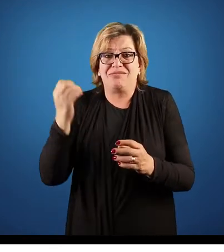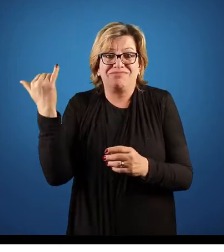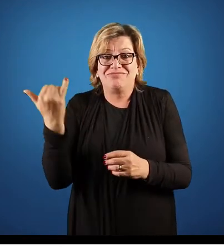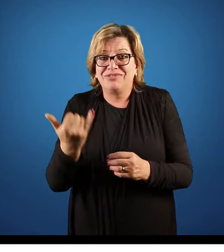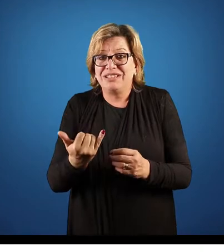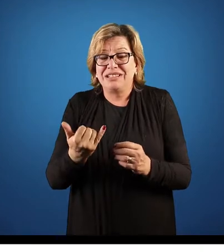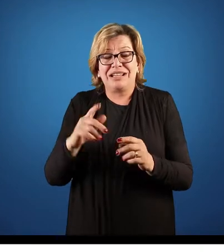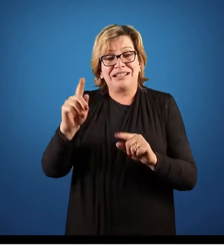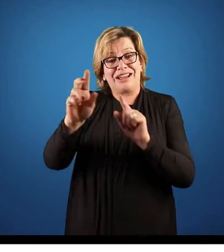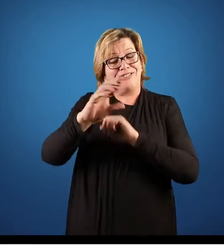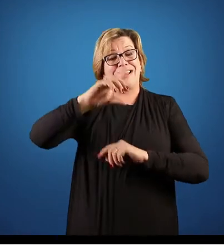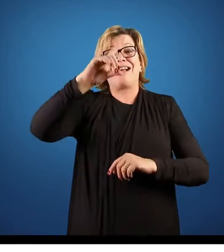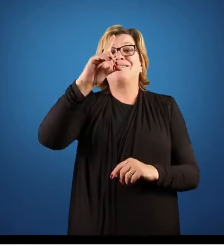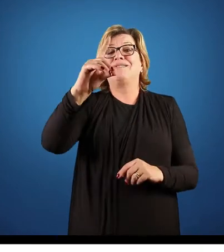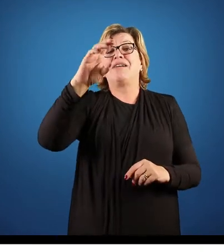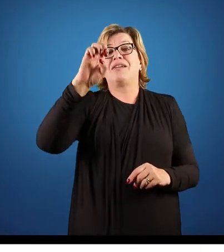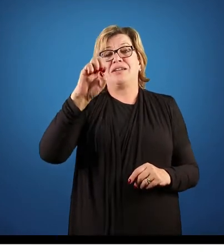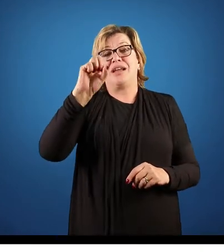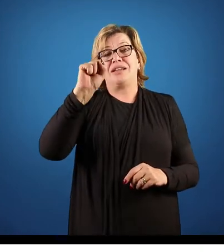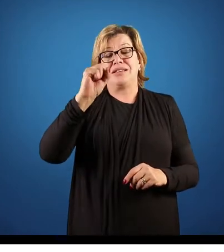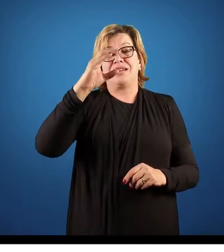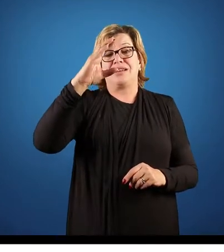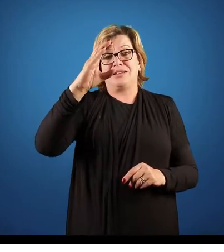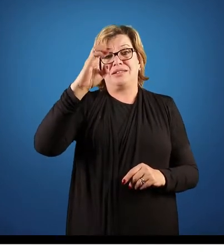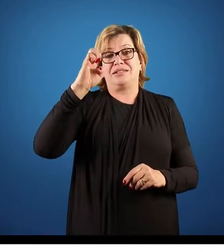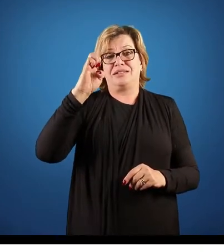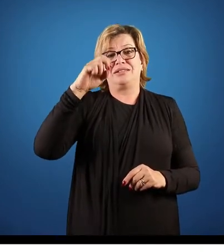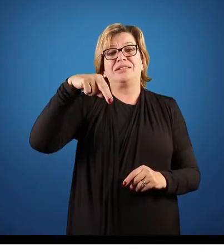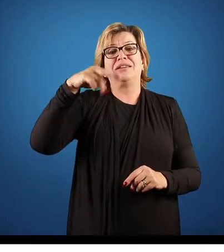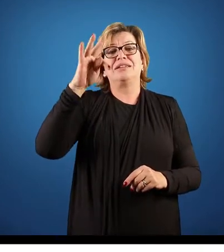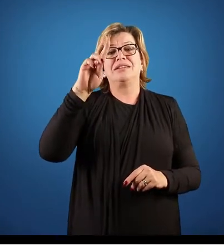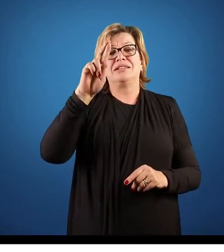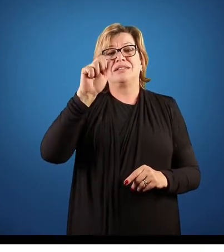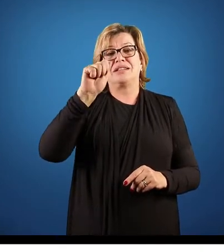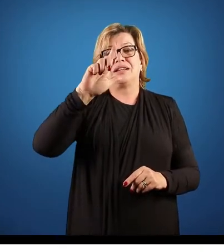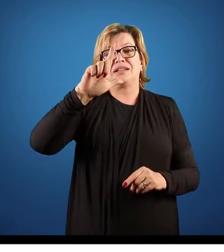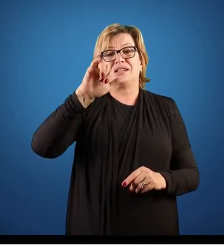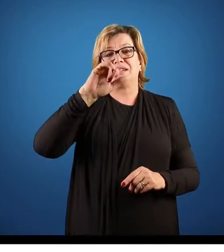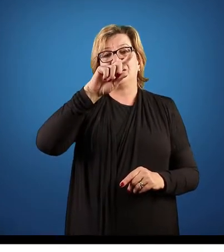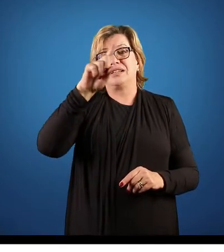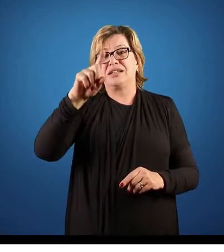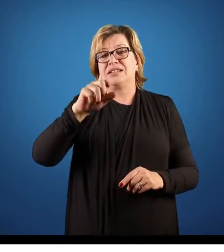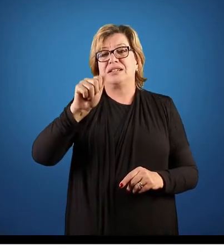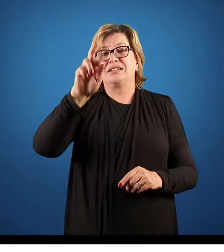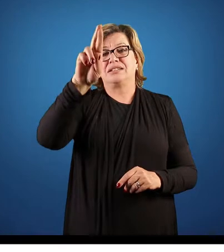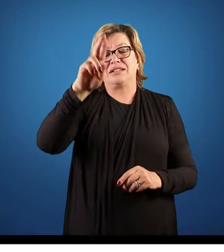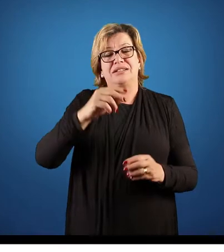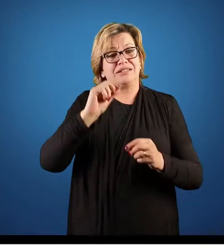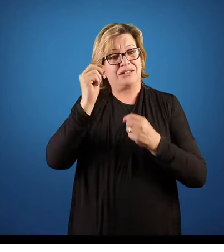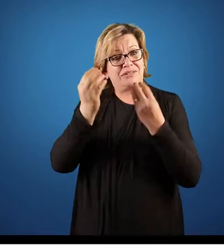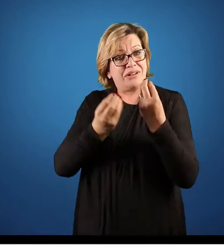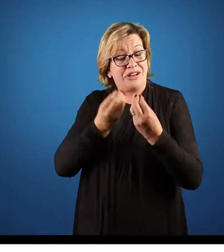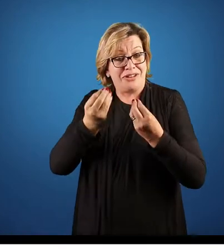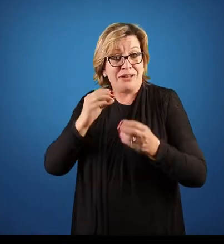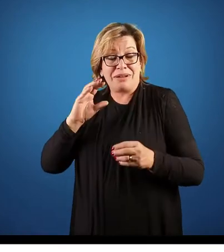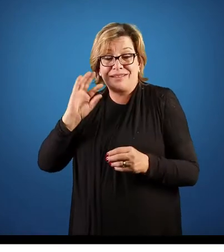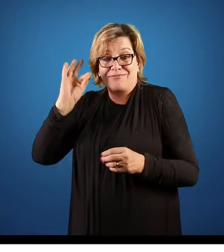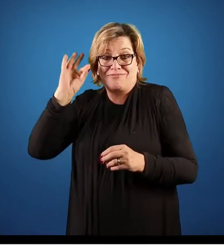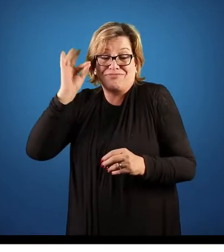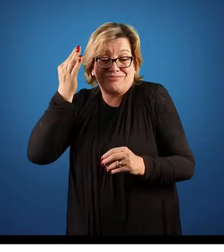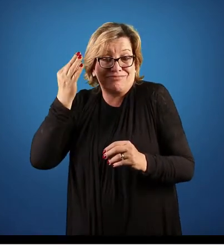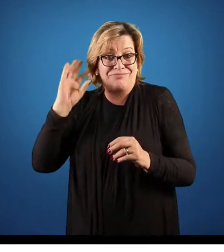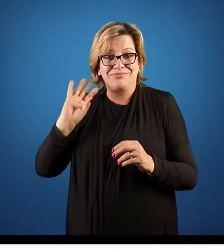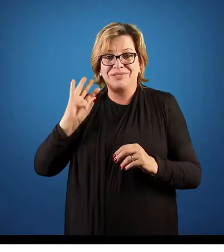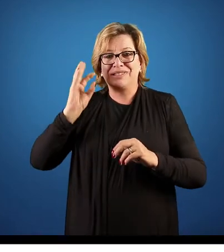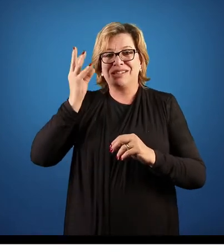descentralizando e deixando esse poder de decisão com a pessoa que está atendendo o cliente agilizaria muito mais o processo